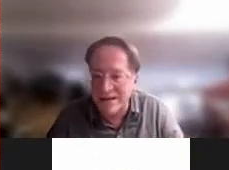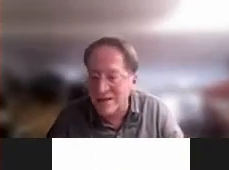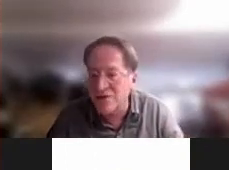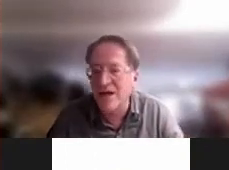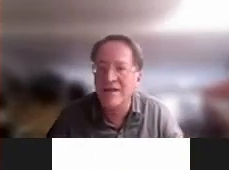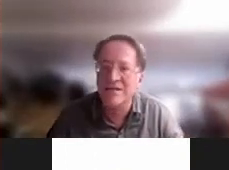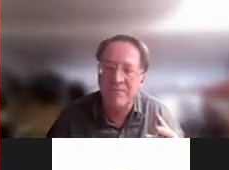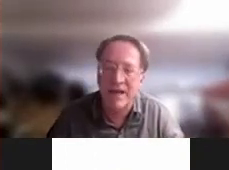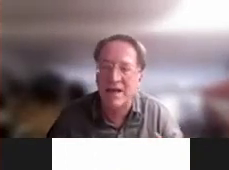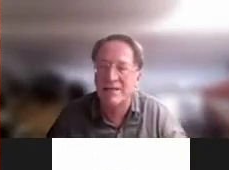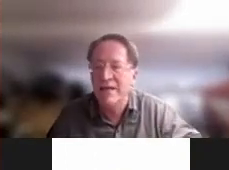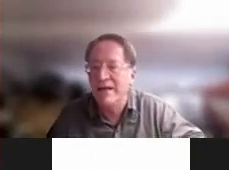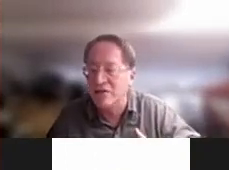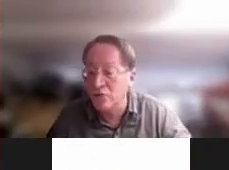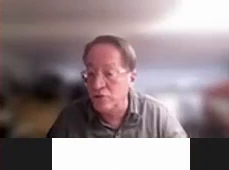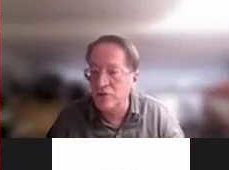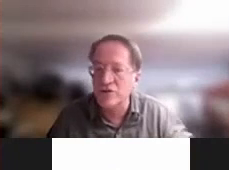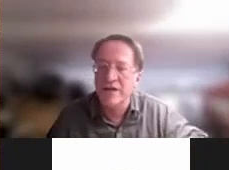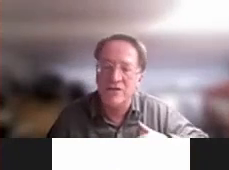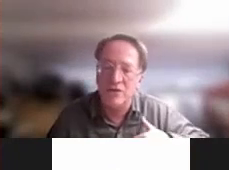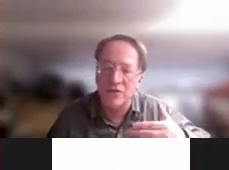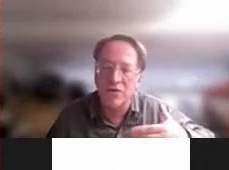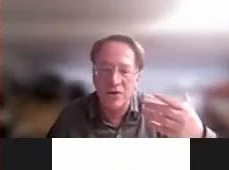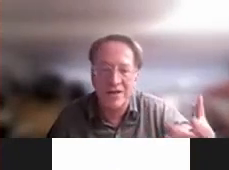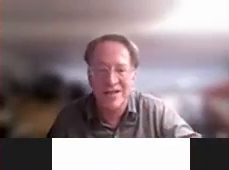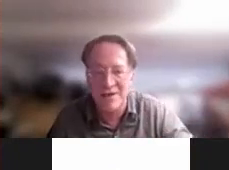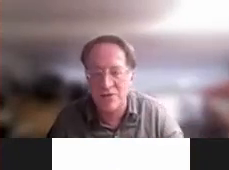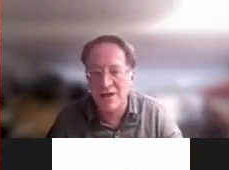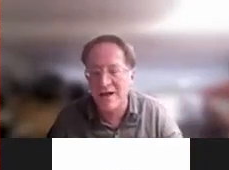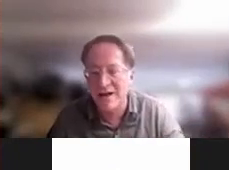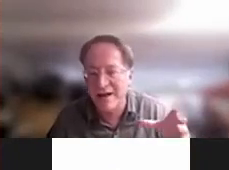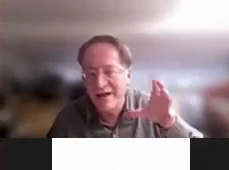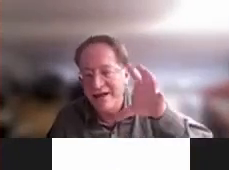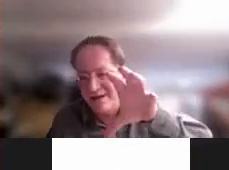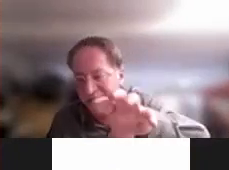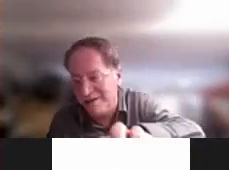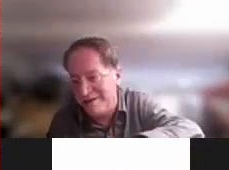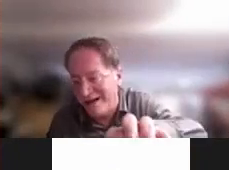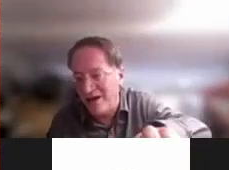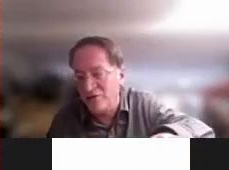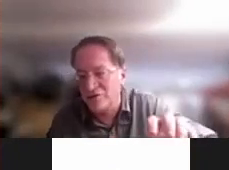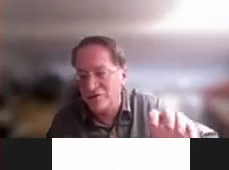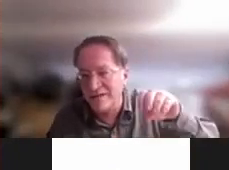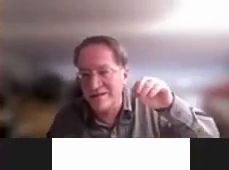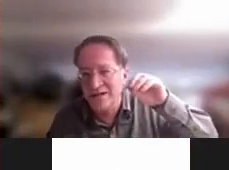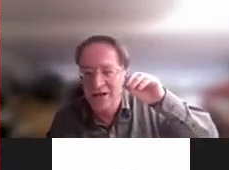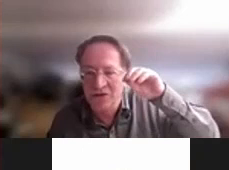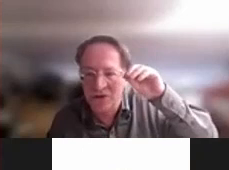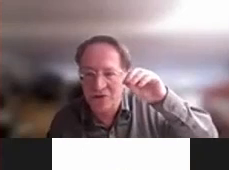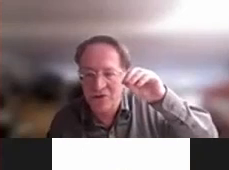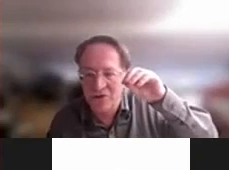residencias internacionales, becas, estudios, y sobre todo con el seguimiento de la carrera de cada uno de estos